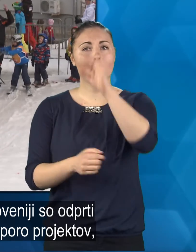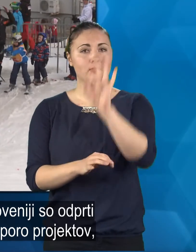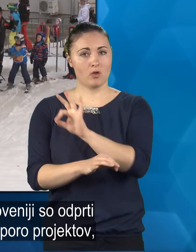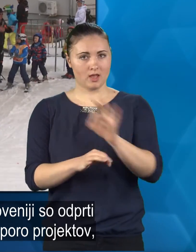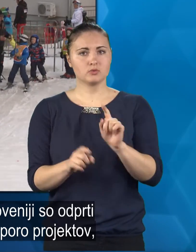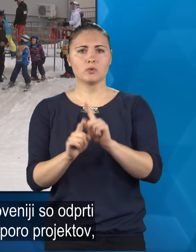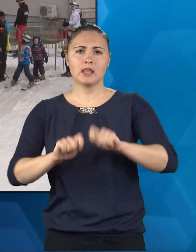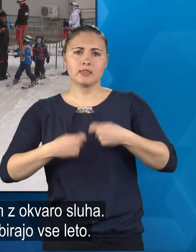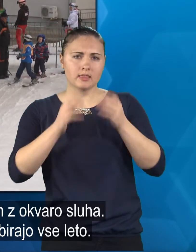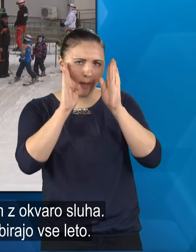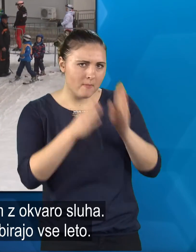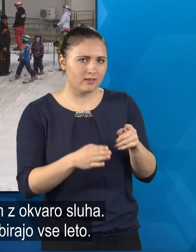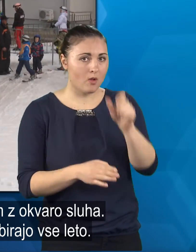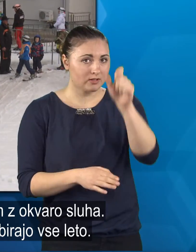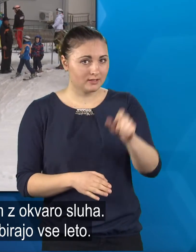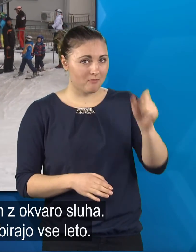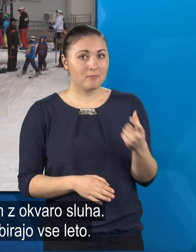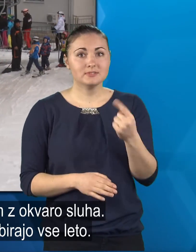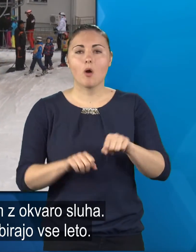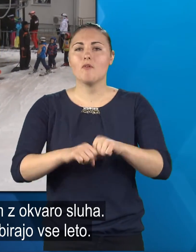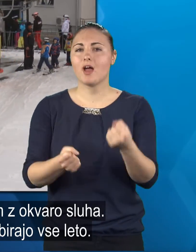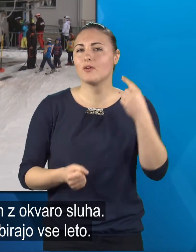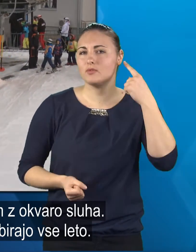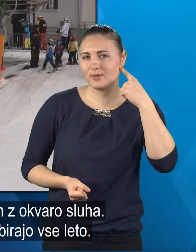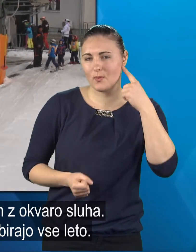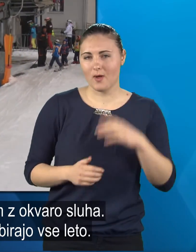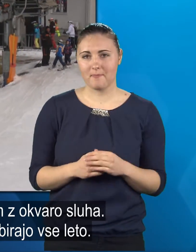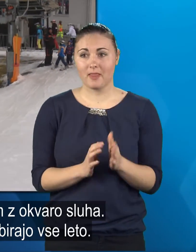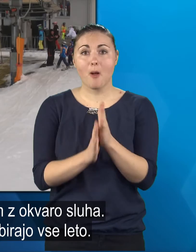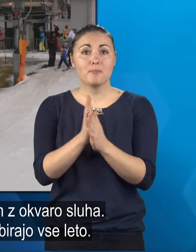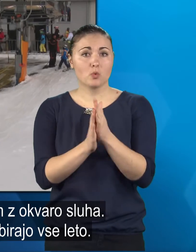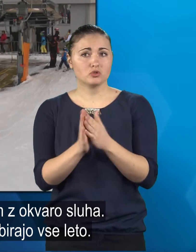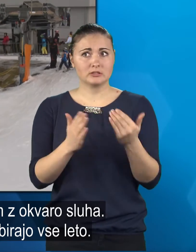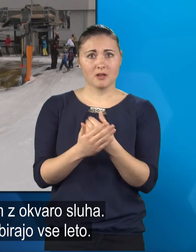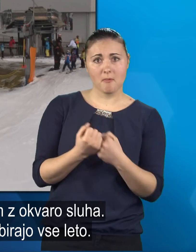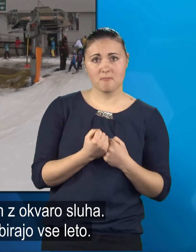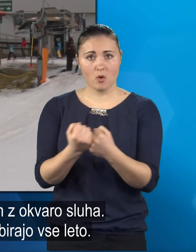osebam z okvaro sluha. Prošnje za podporo zbirajo vse leto.